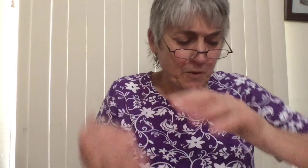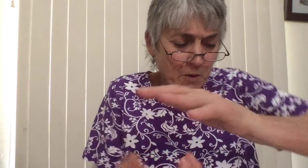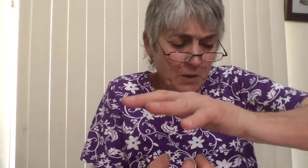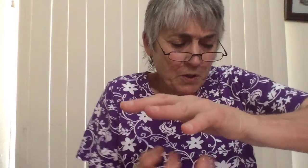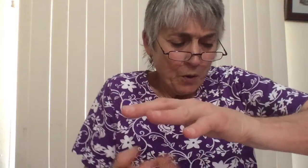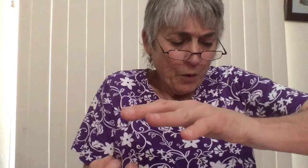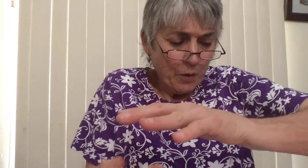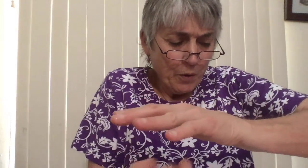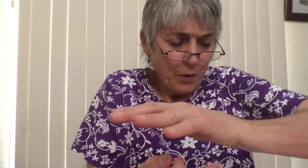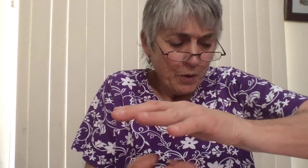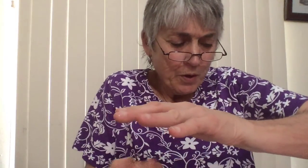furieux,